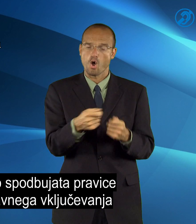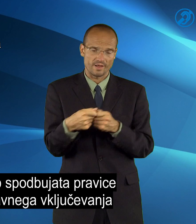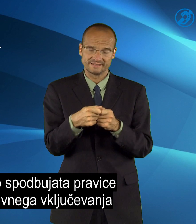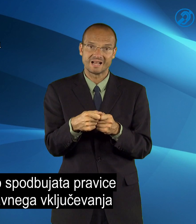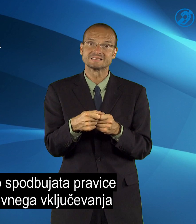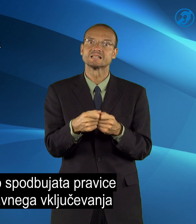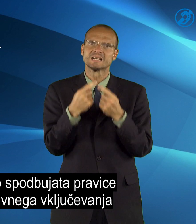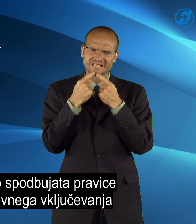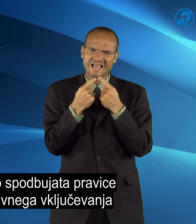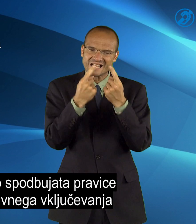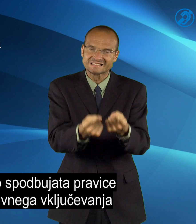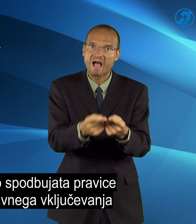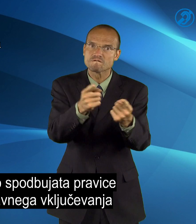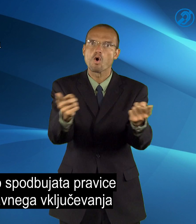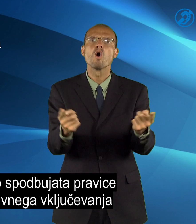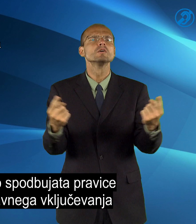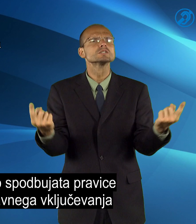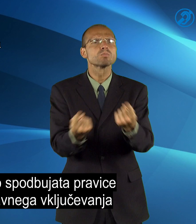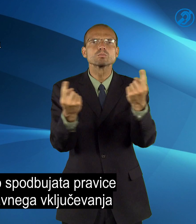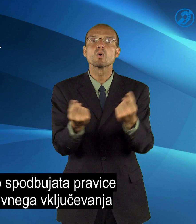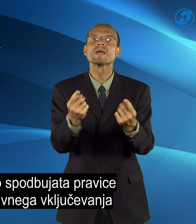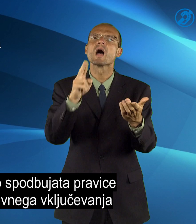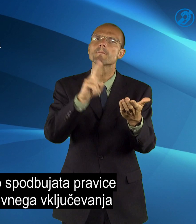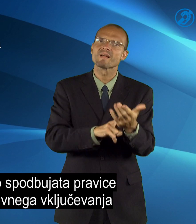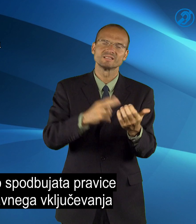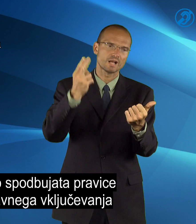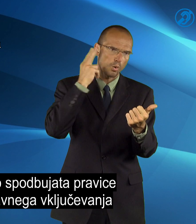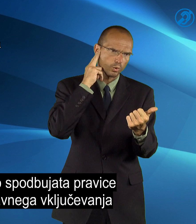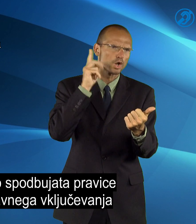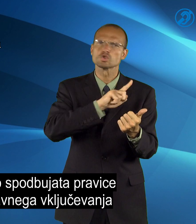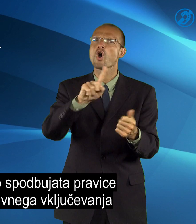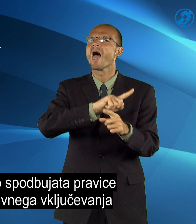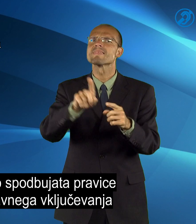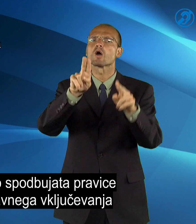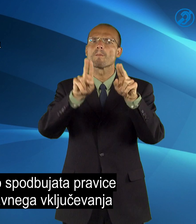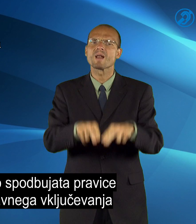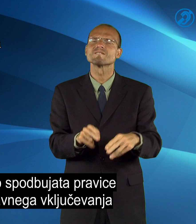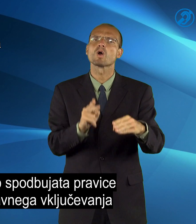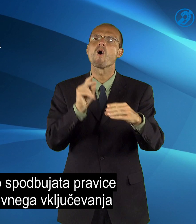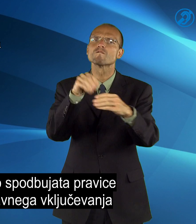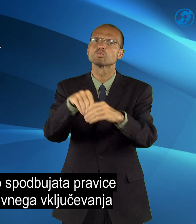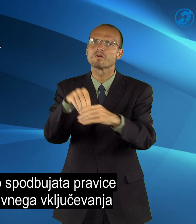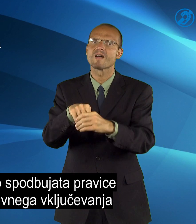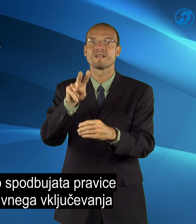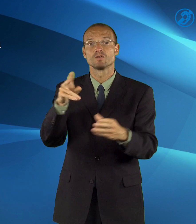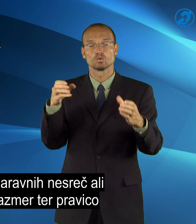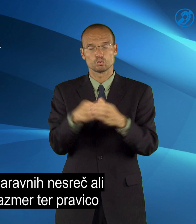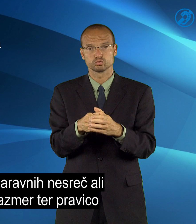Organizaciji z izjavo spodbujata pravice gluhih do enakopravnega vključevanja v družbo v času naravnih nesreč ali drugih